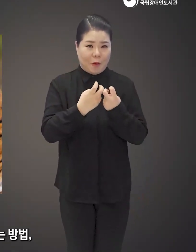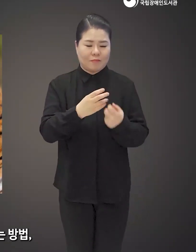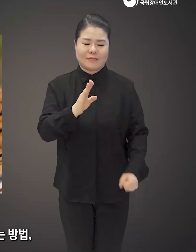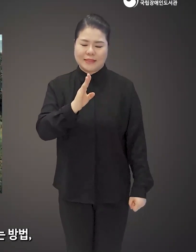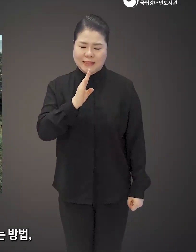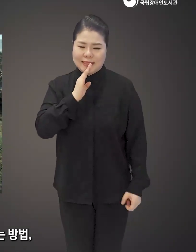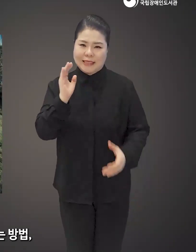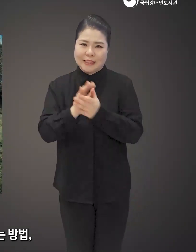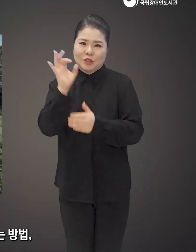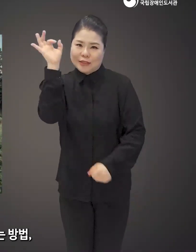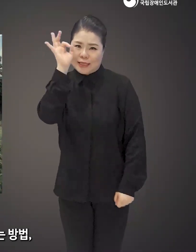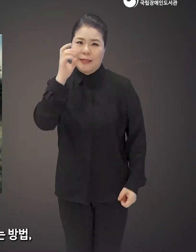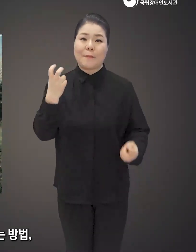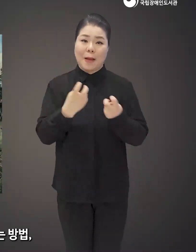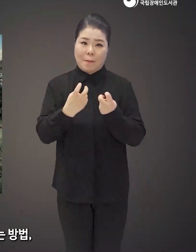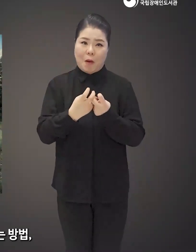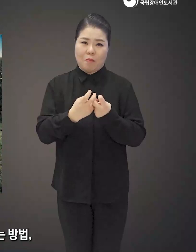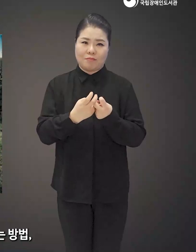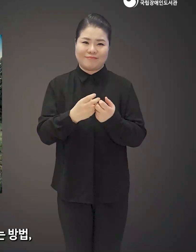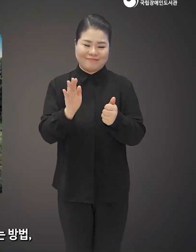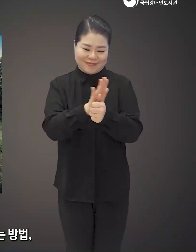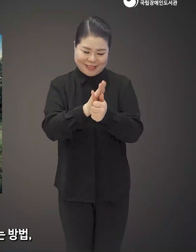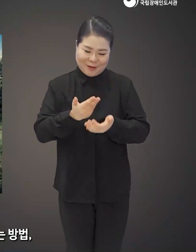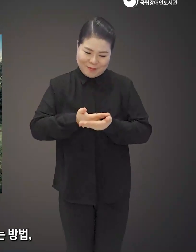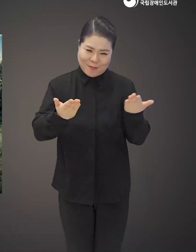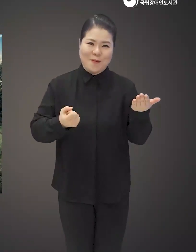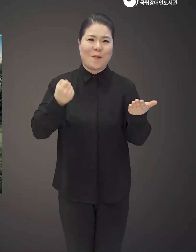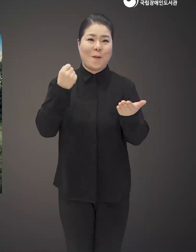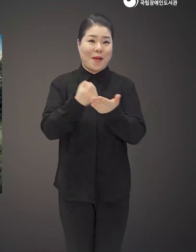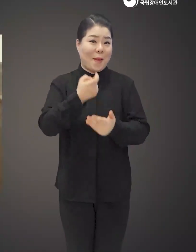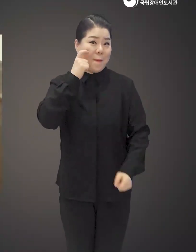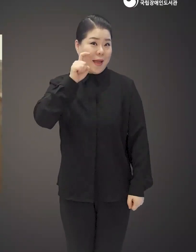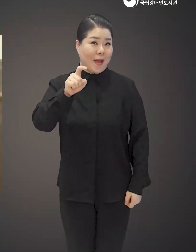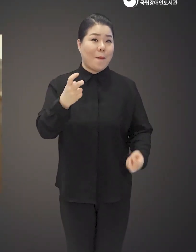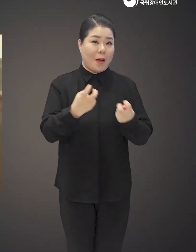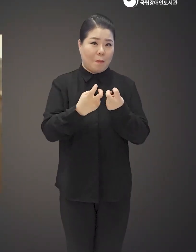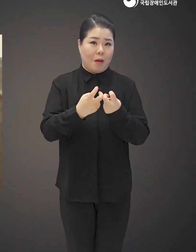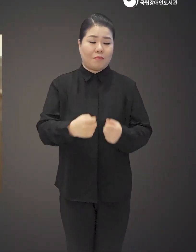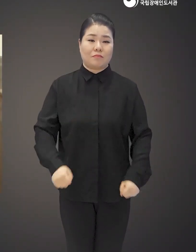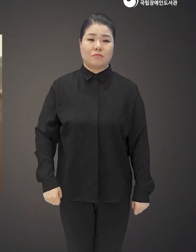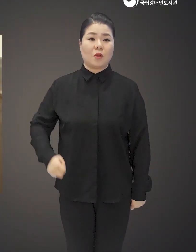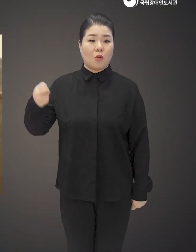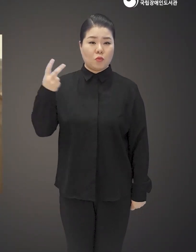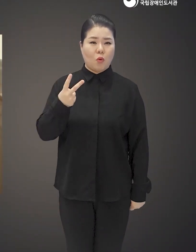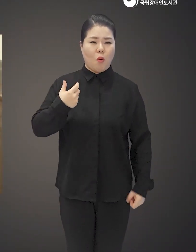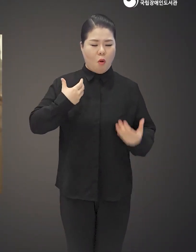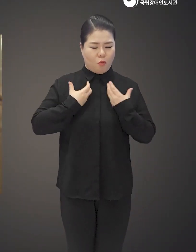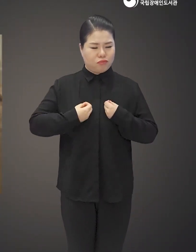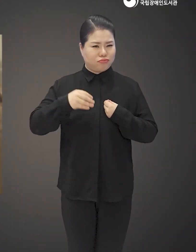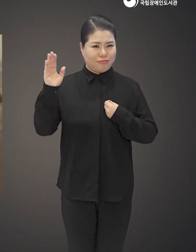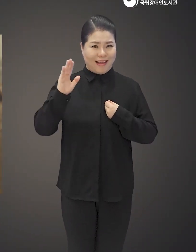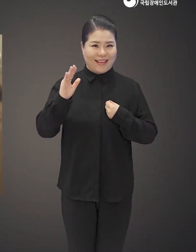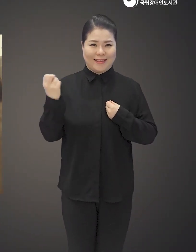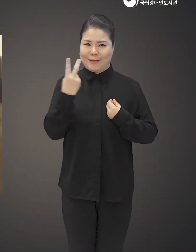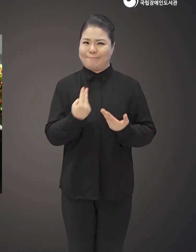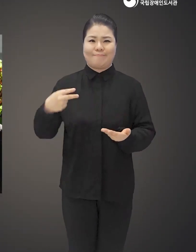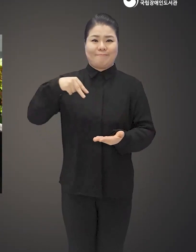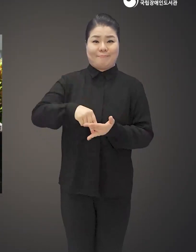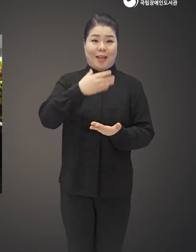법, 친절을 베풀고 용기를 발견하는 방법, 다시 일어서서 행복을 느끼는 법